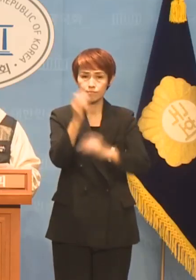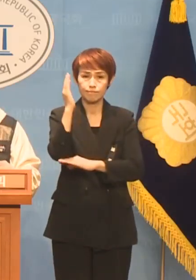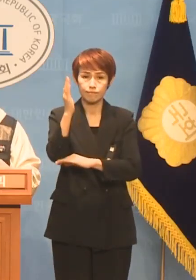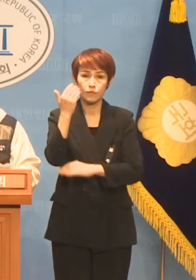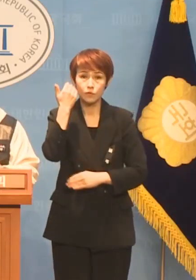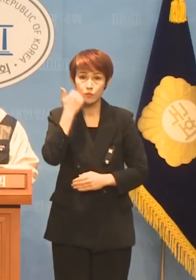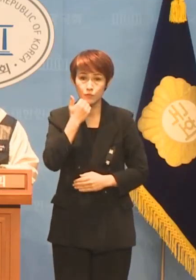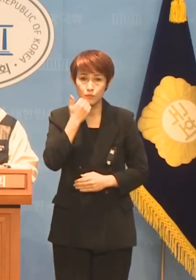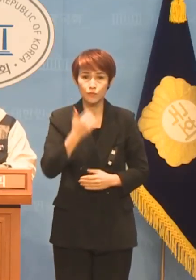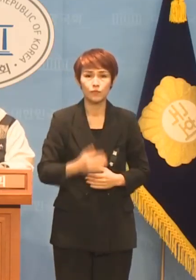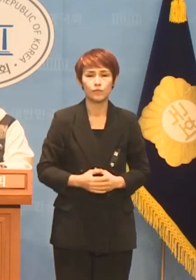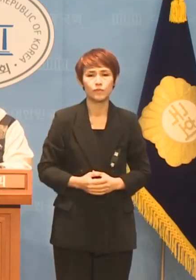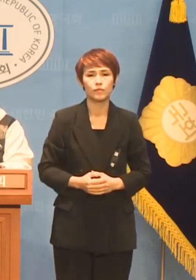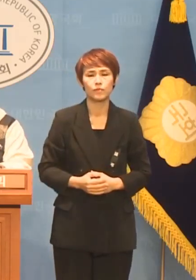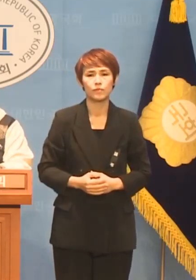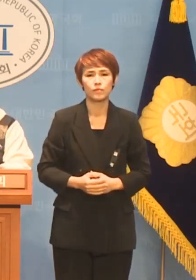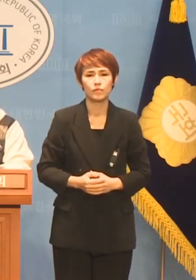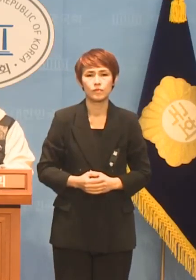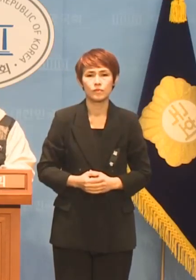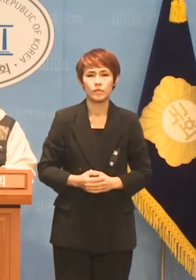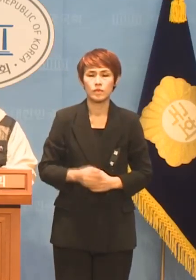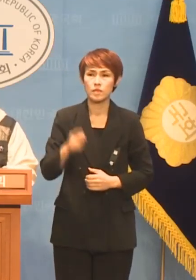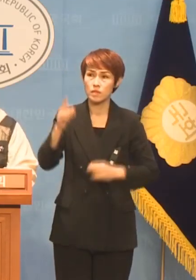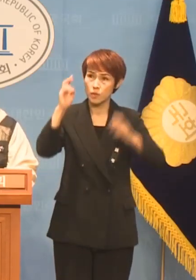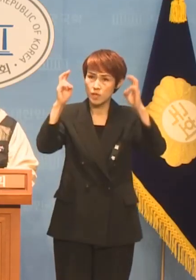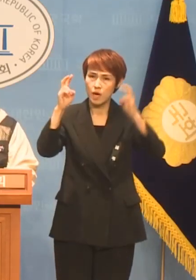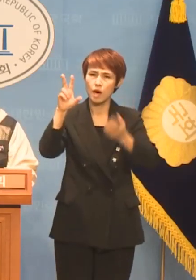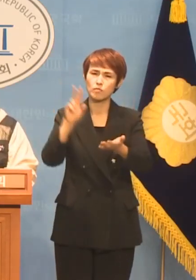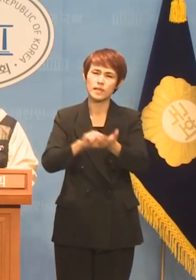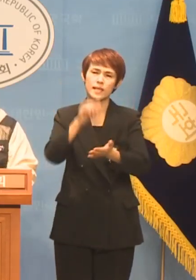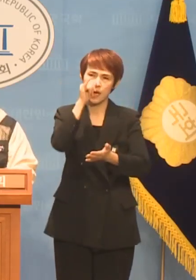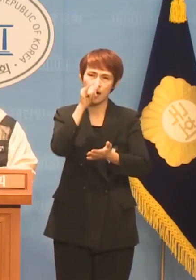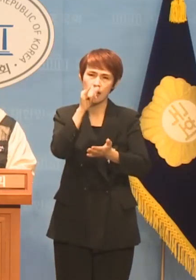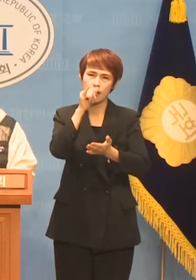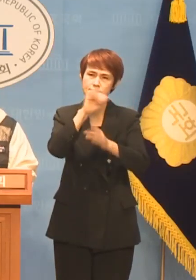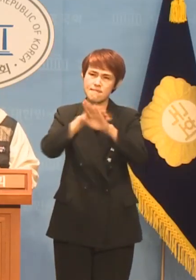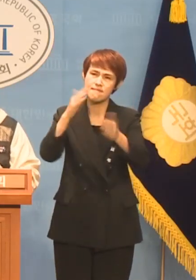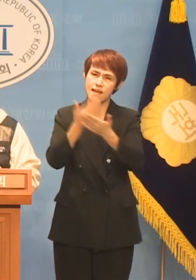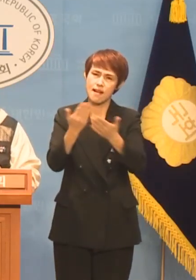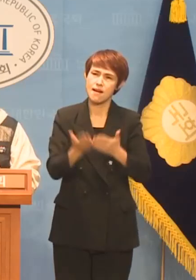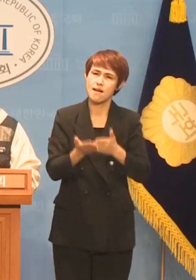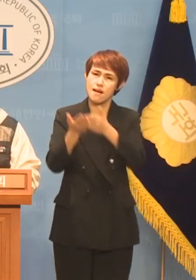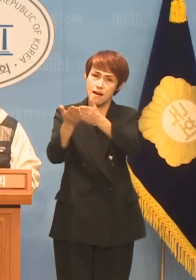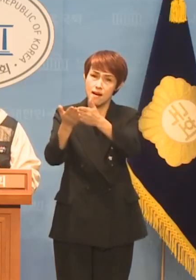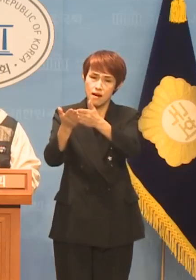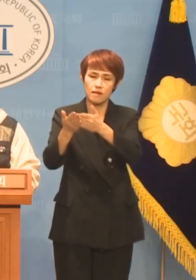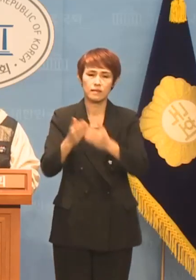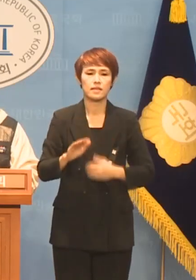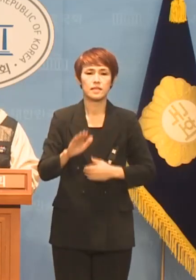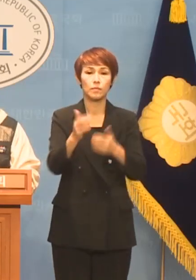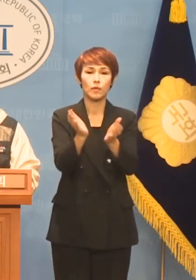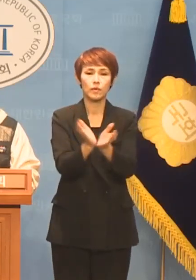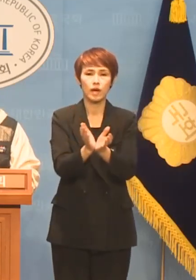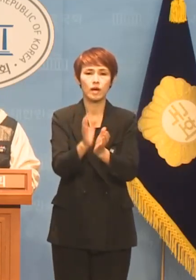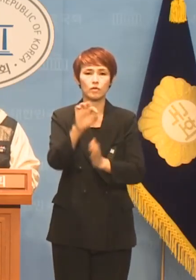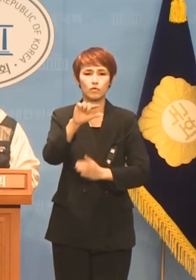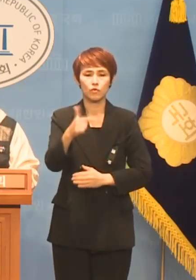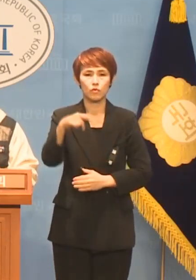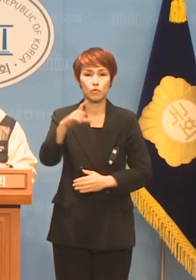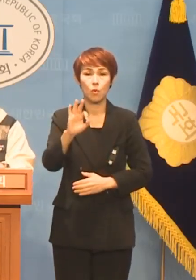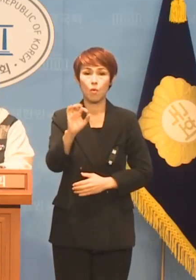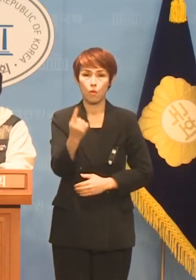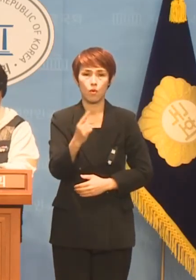발언입니다. 해당 기업들에게 문제 해결을 촉구하고 연대하는 발언을 진보당의 윤종호 의원님으로부터